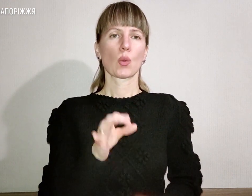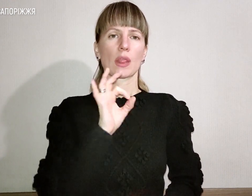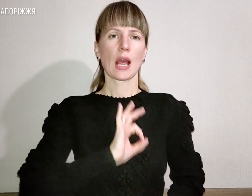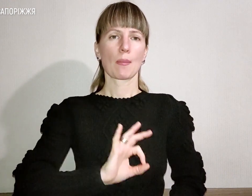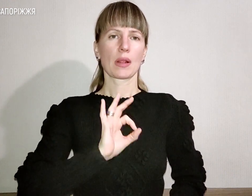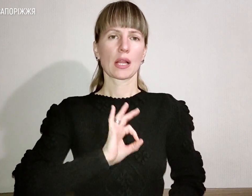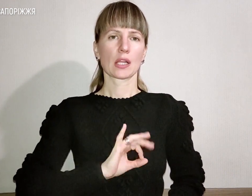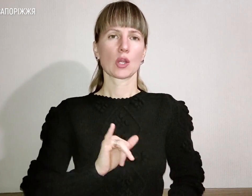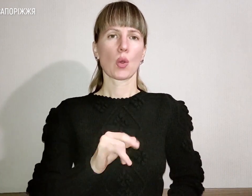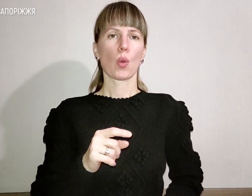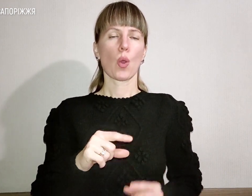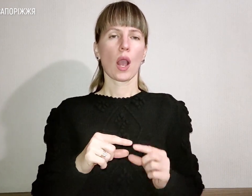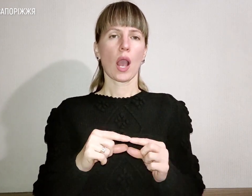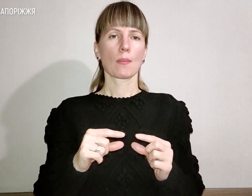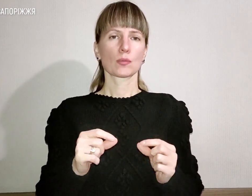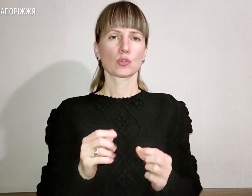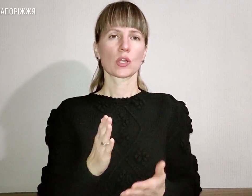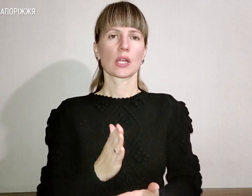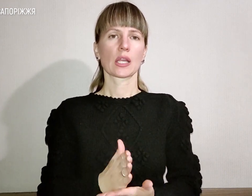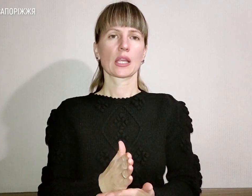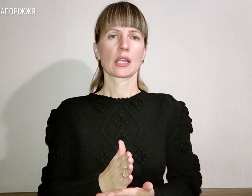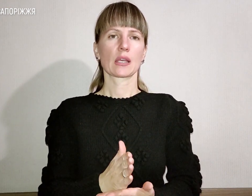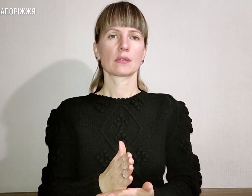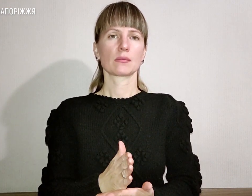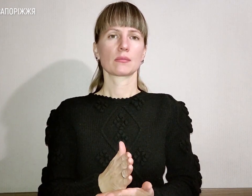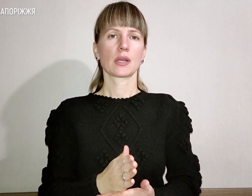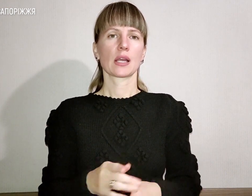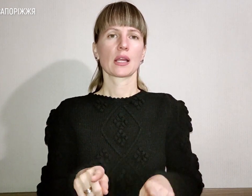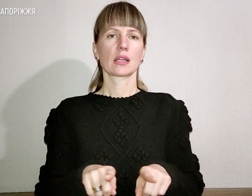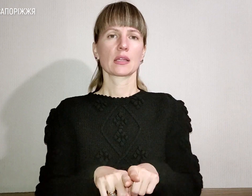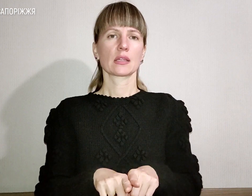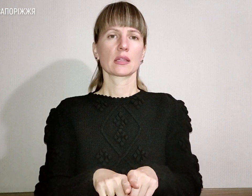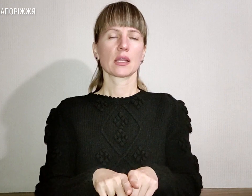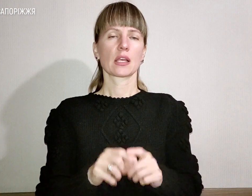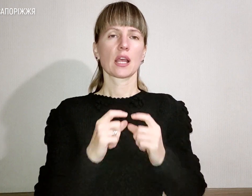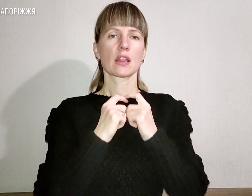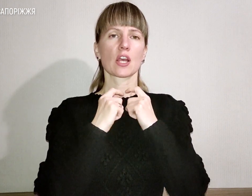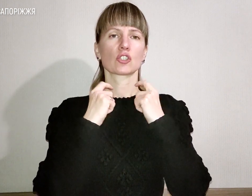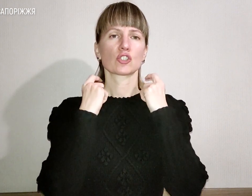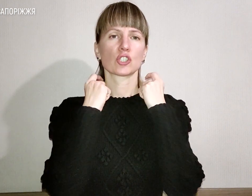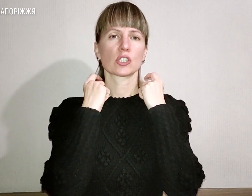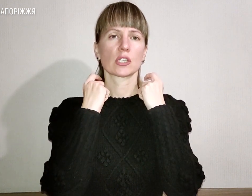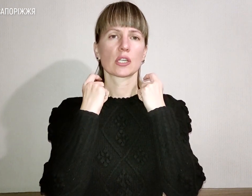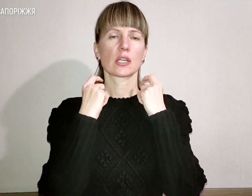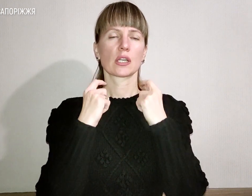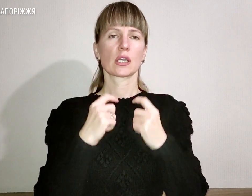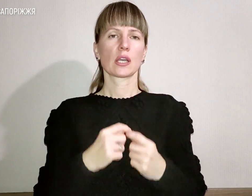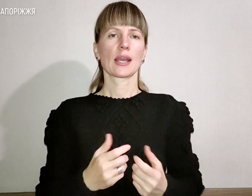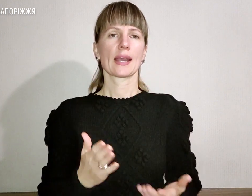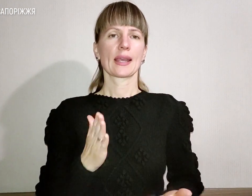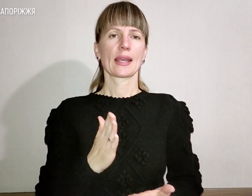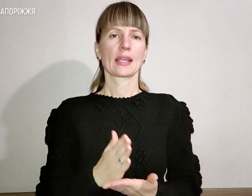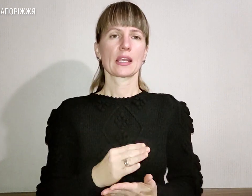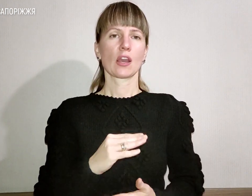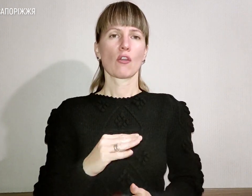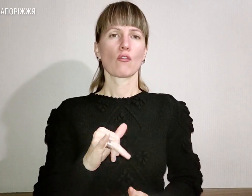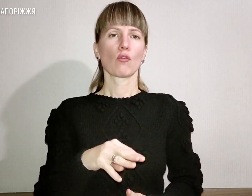у капсулах, є такі нашийники, є фумігатори, які можна